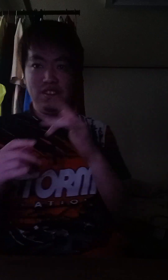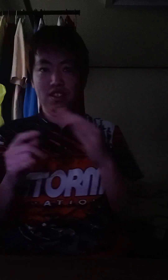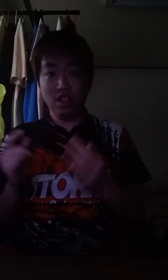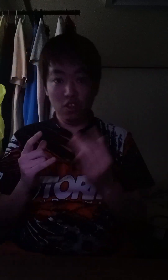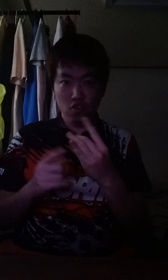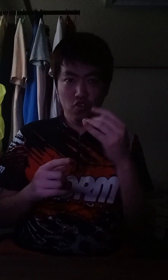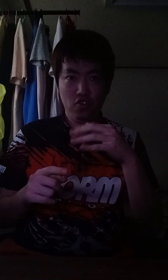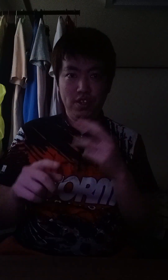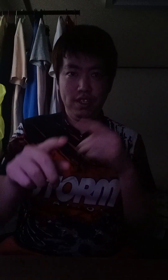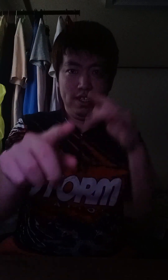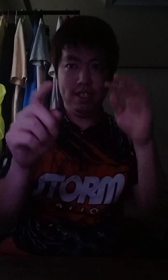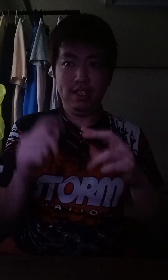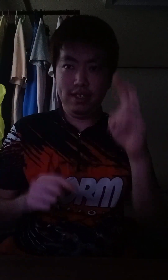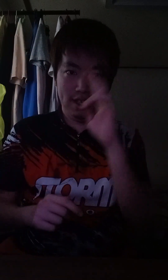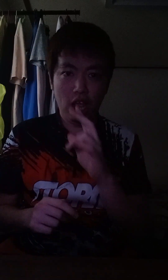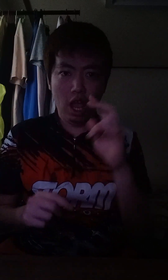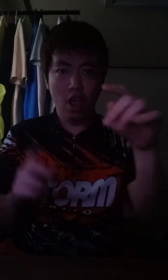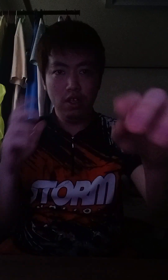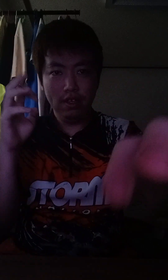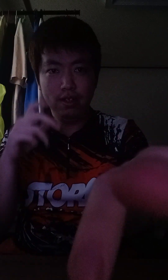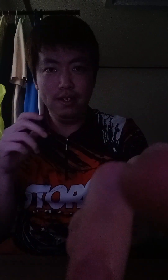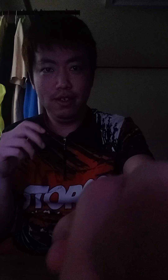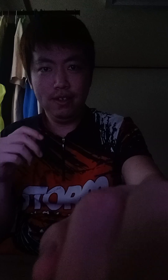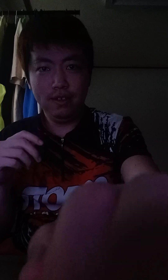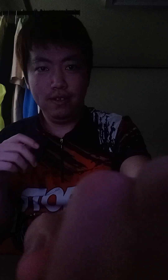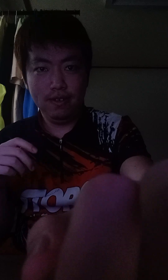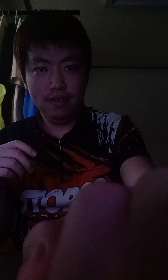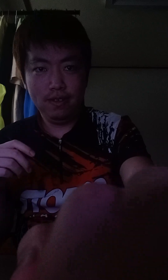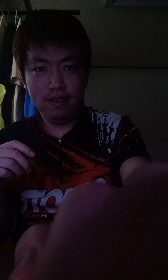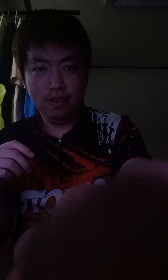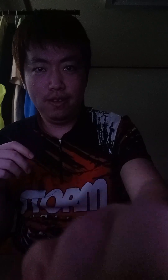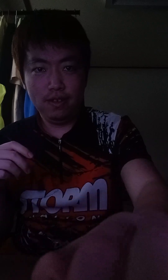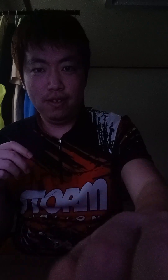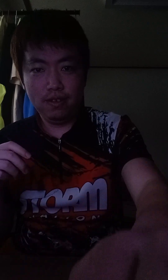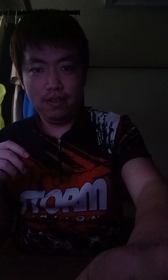야, 우리 중학생 승현, 이제 일어나야지. 어?